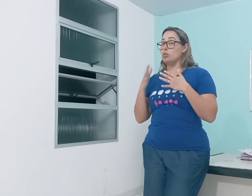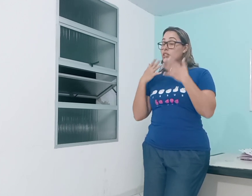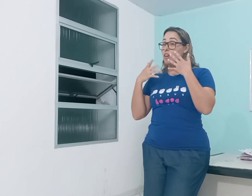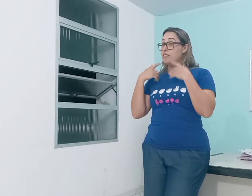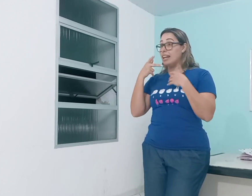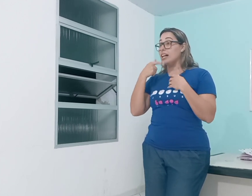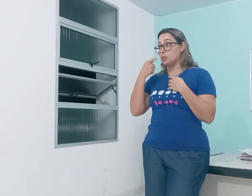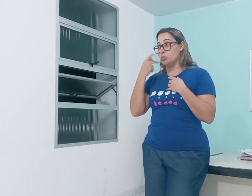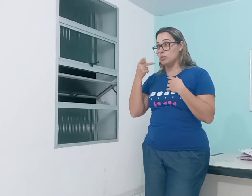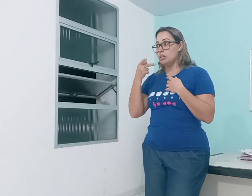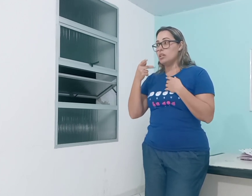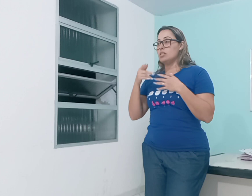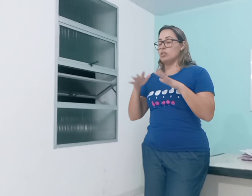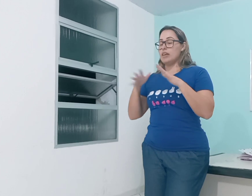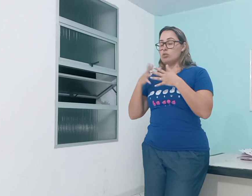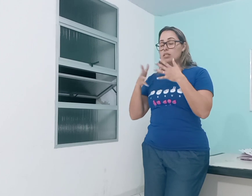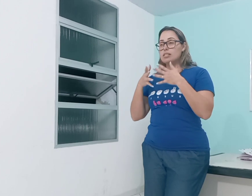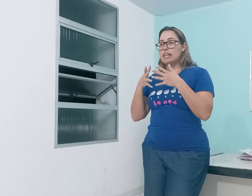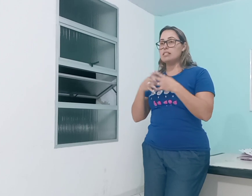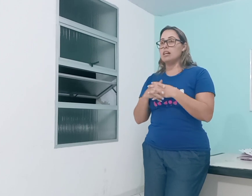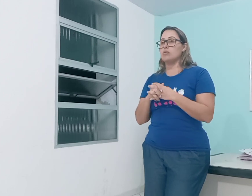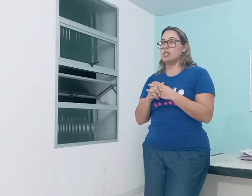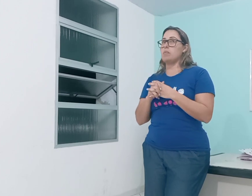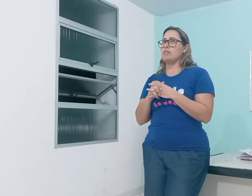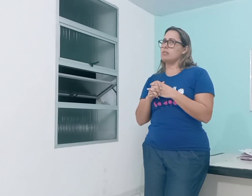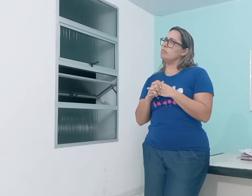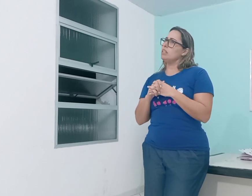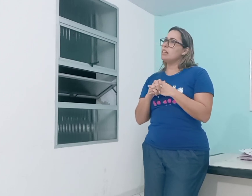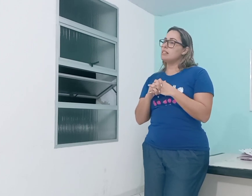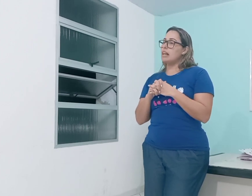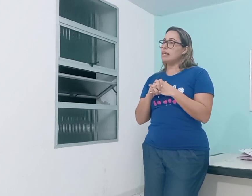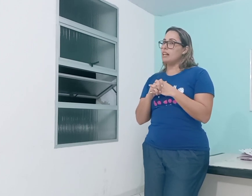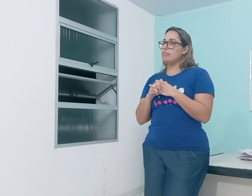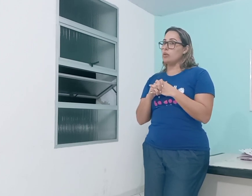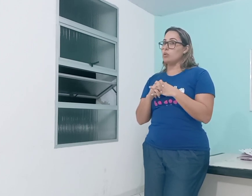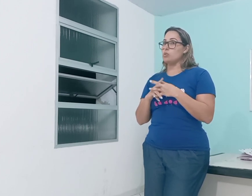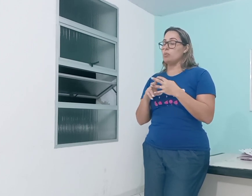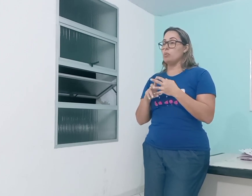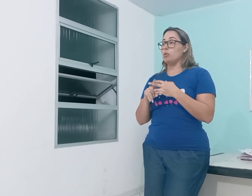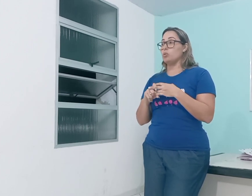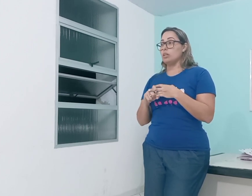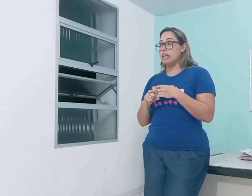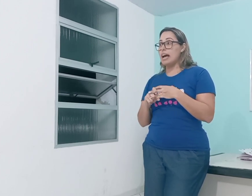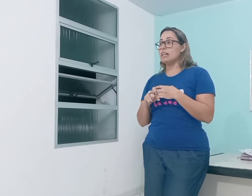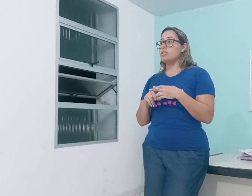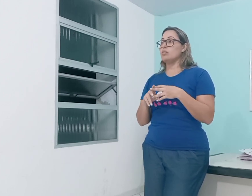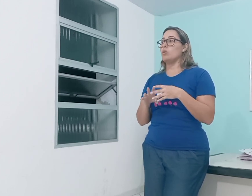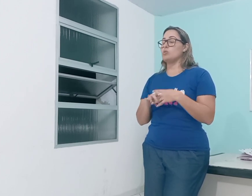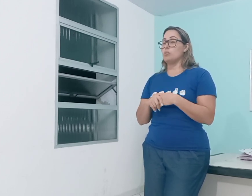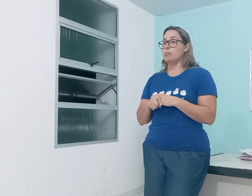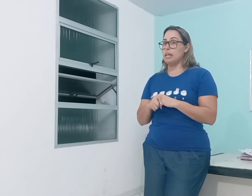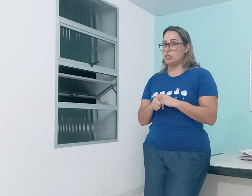estiver falando, se eu estiver só sinalizando, vocês podem dizer, será que ela falou sobre oportunidade ou sobre o mês de